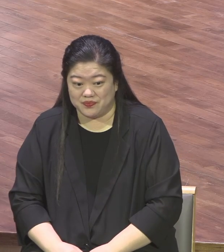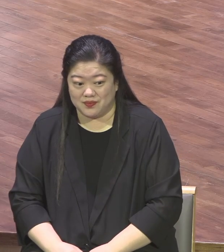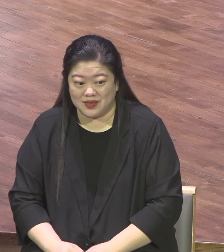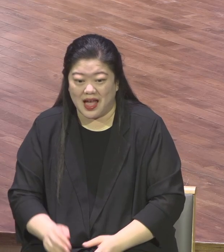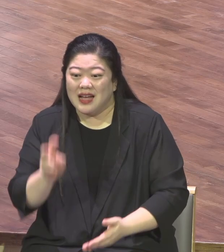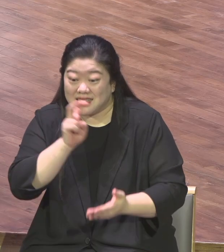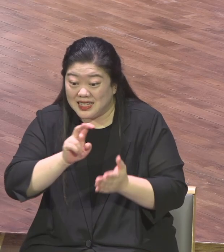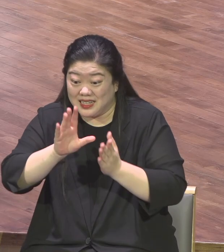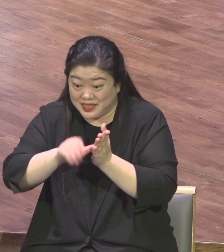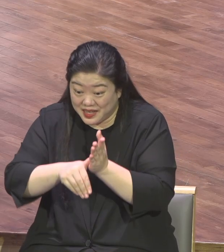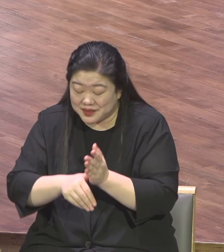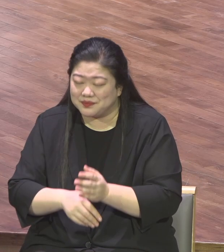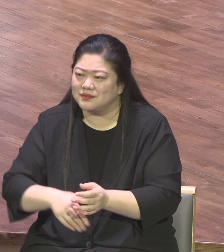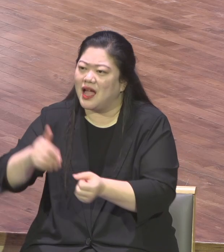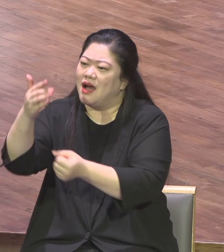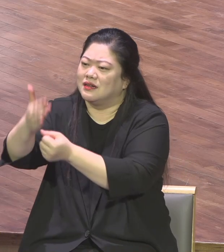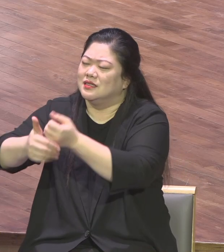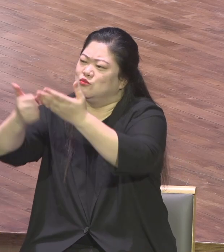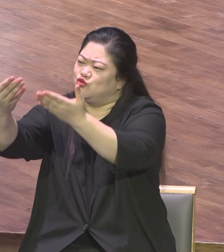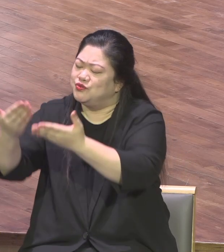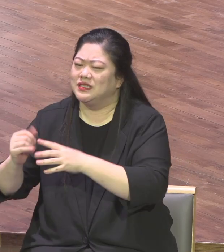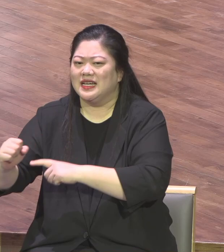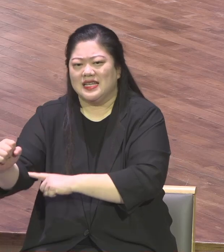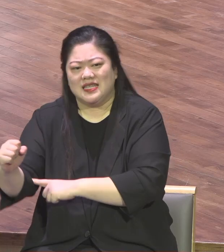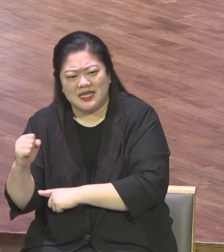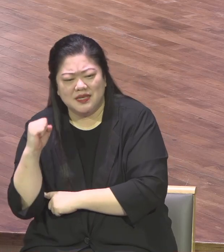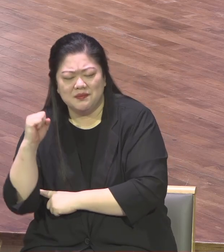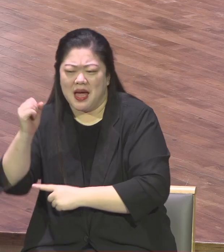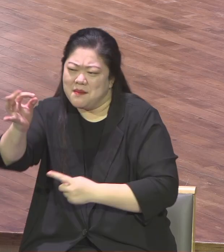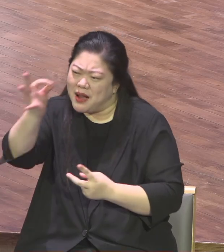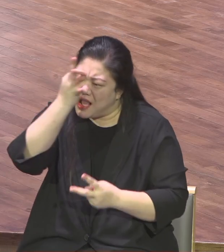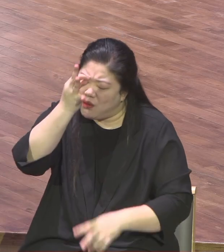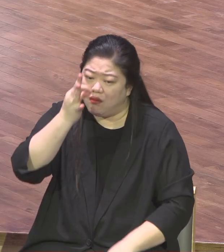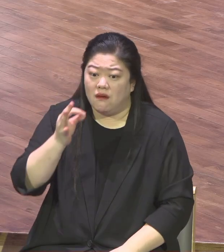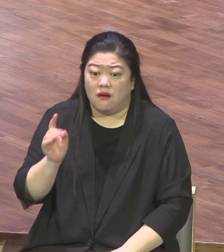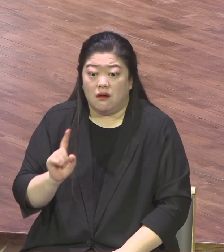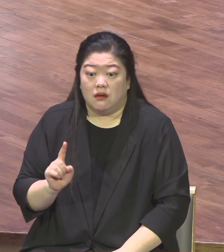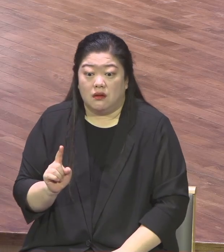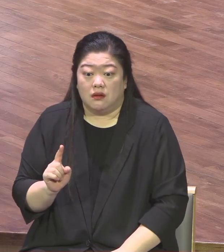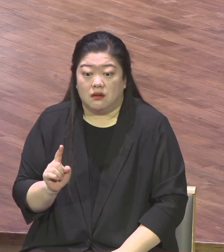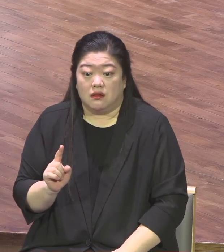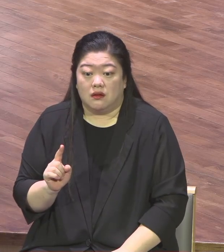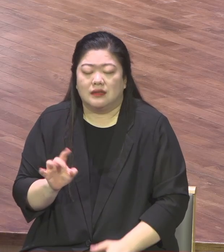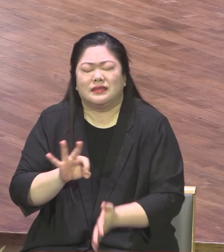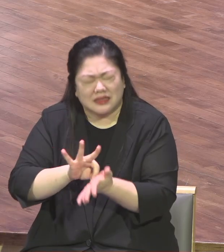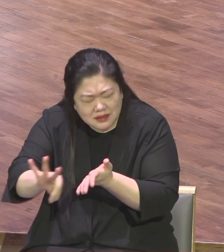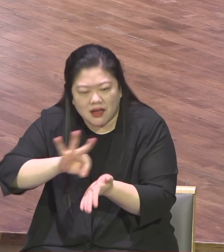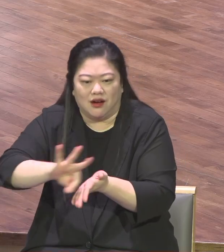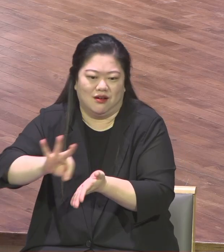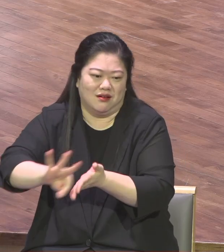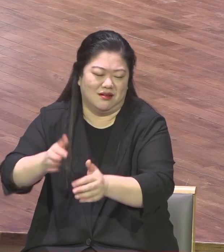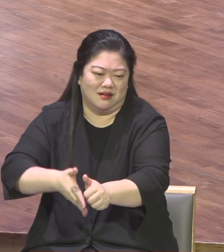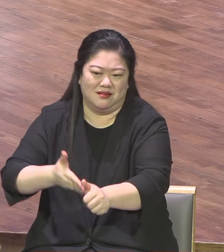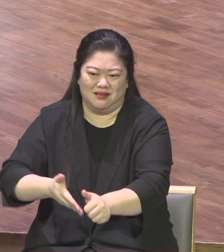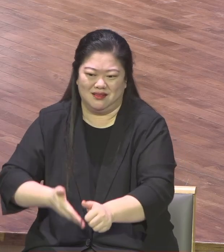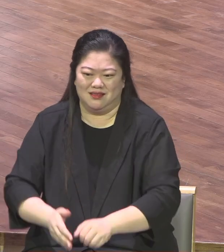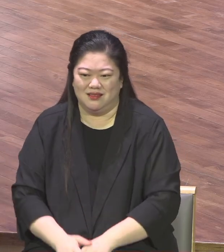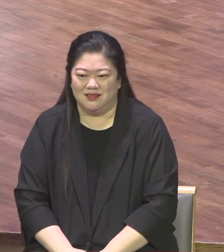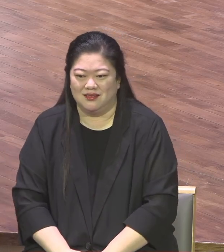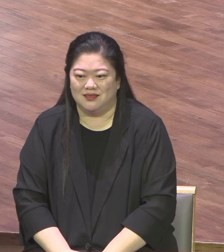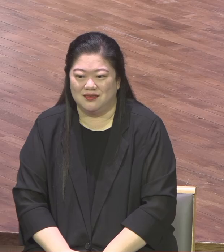아니라 이 말씀을 여러분 개인에게 한번 적용해 보시길 바랍니다. 여러분 가치